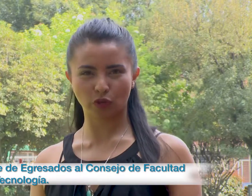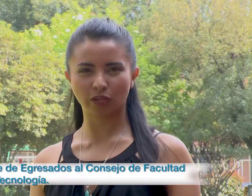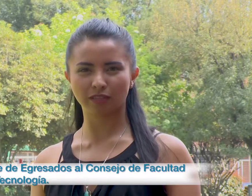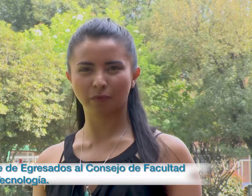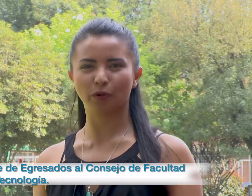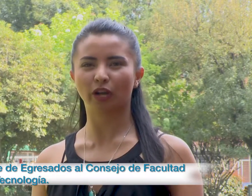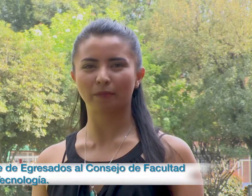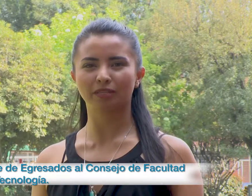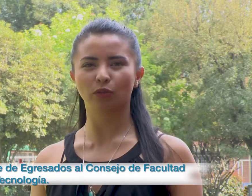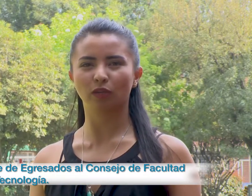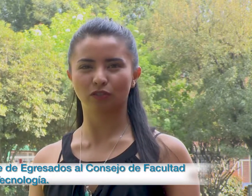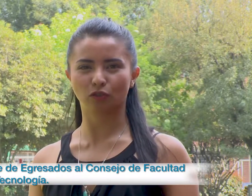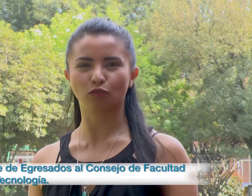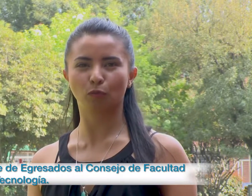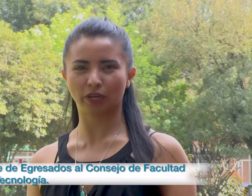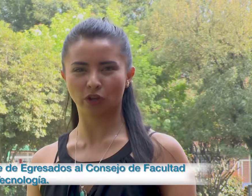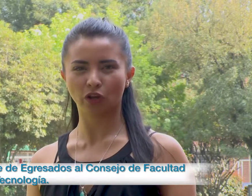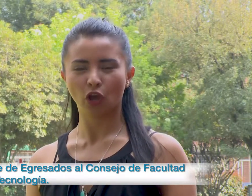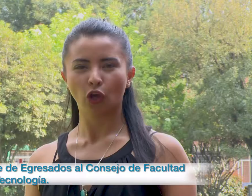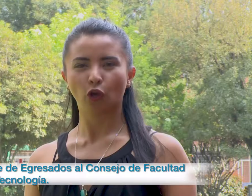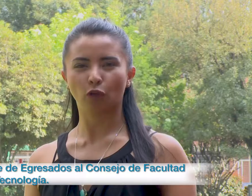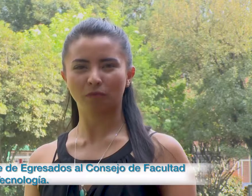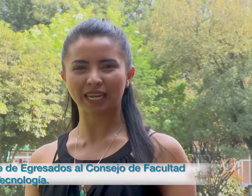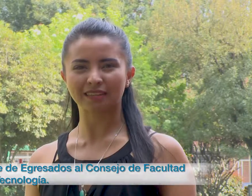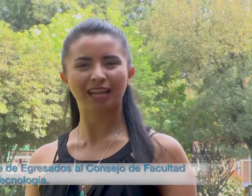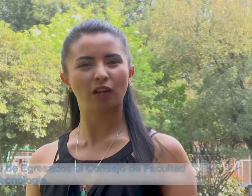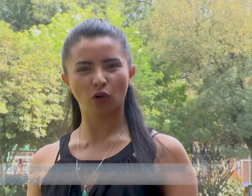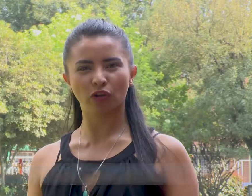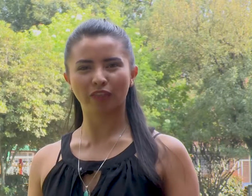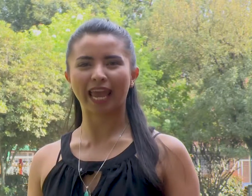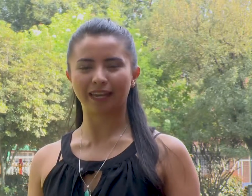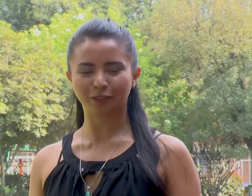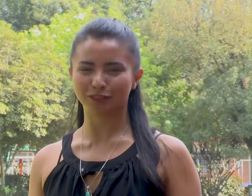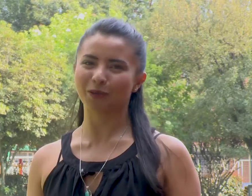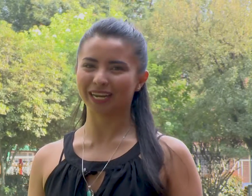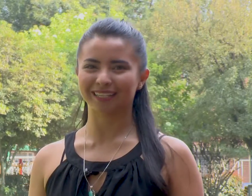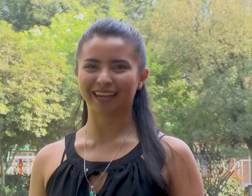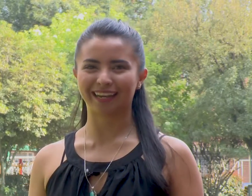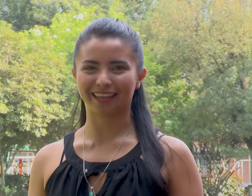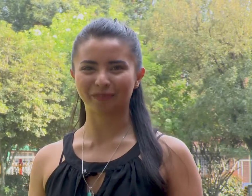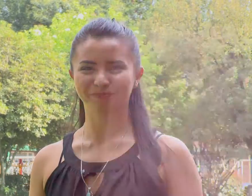instituciones y programas de educación superior con miras al logro de altos niveles de calidad.